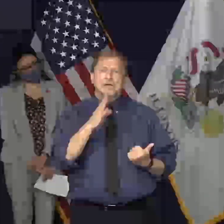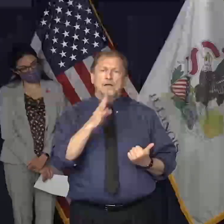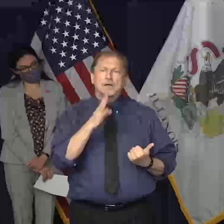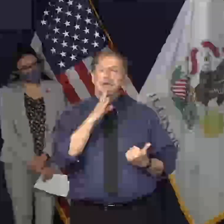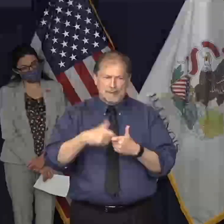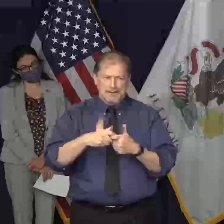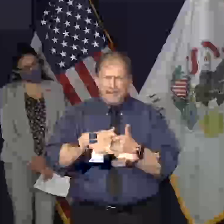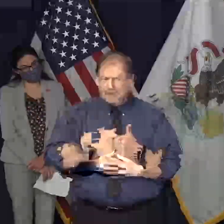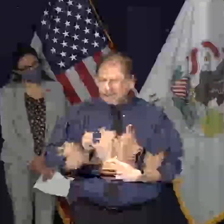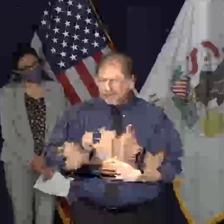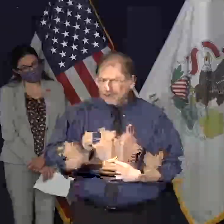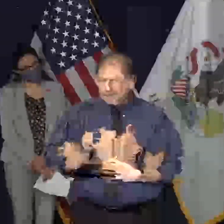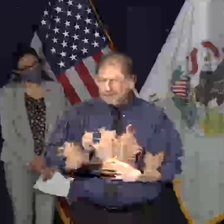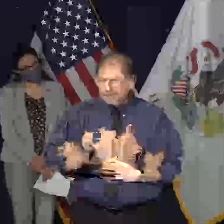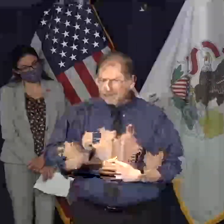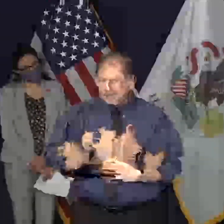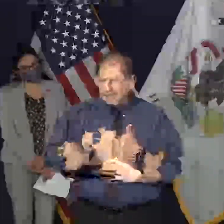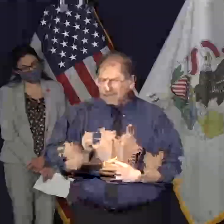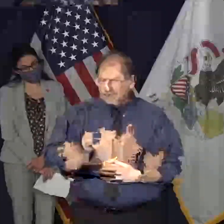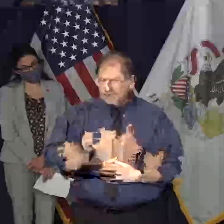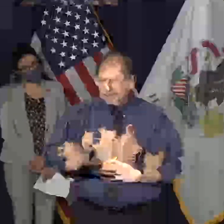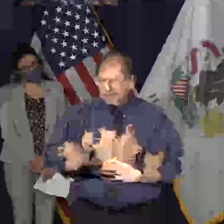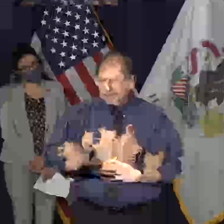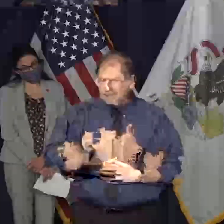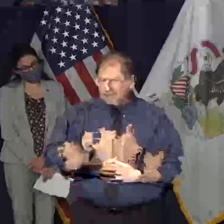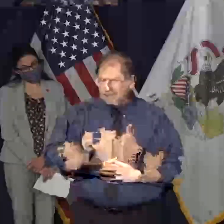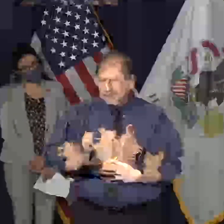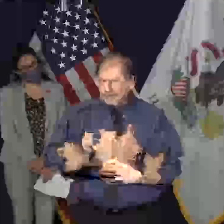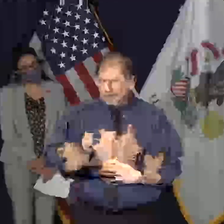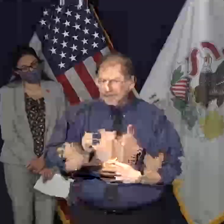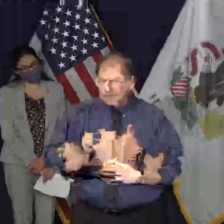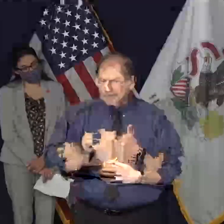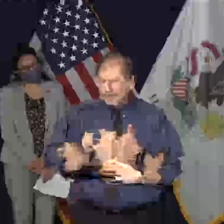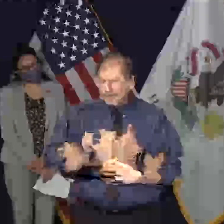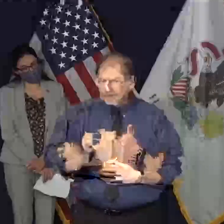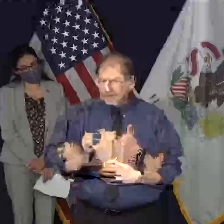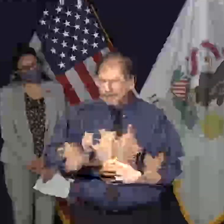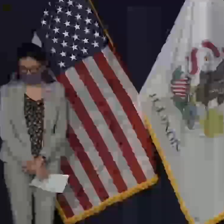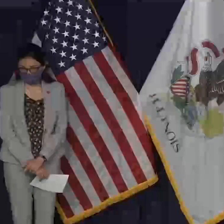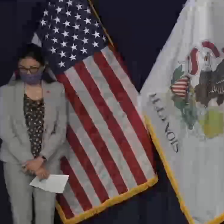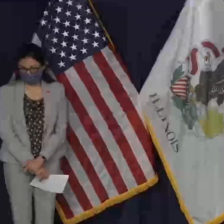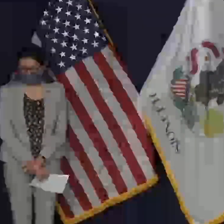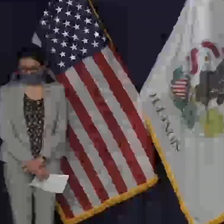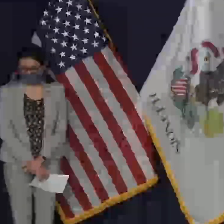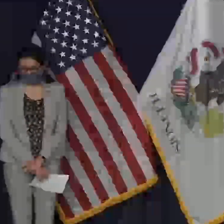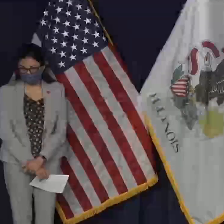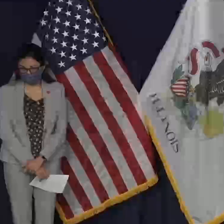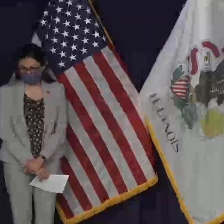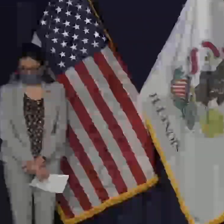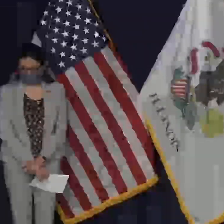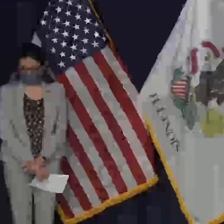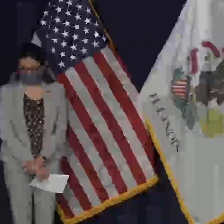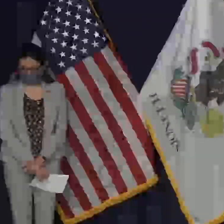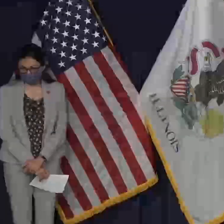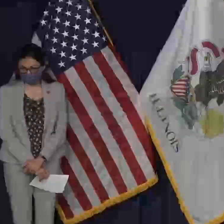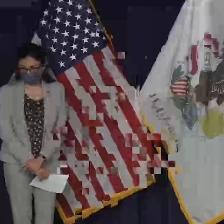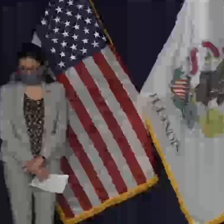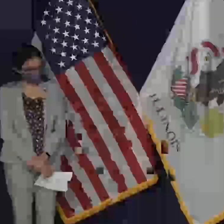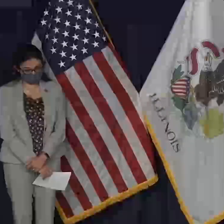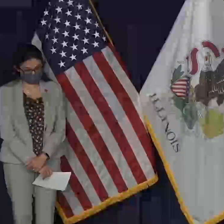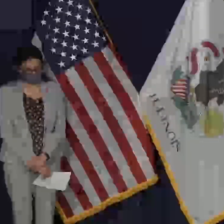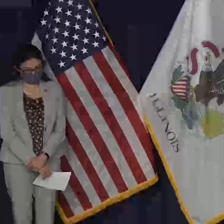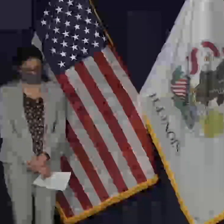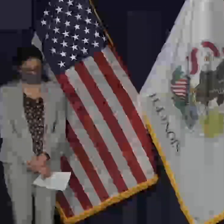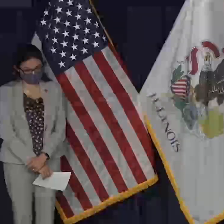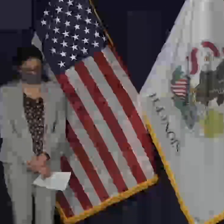listeners. Muchas gracias, Gobernador Pritzker, por tenernos aquí esta tarde. De verdad, apreciamos todo lo que ha hecho por nosotros.